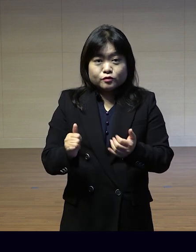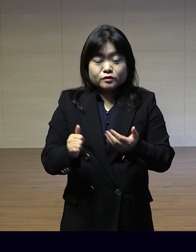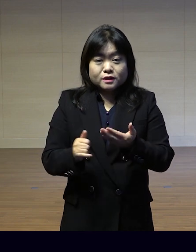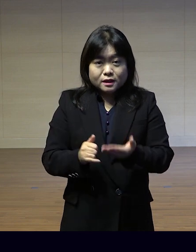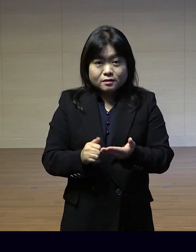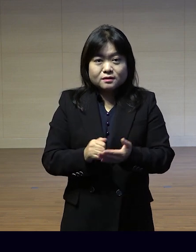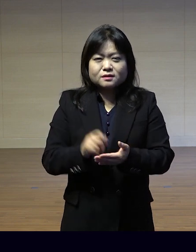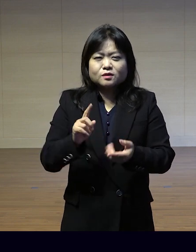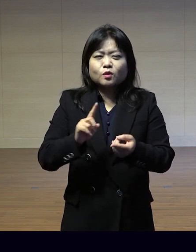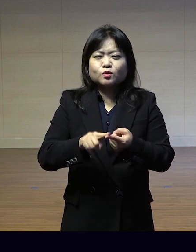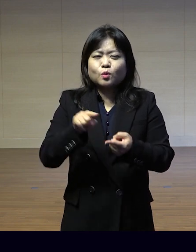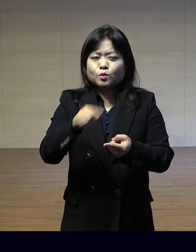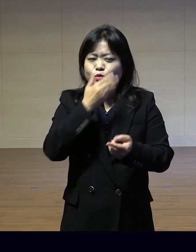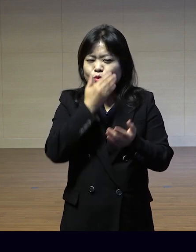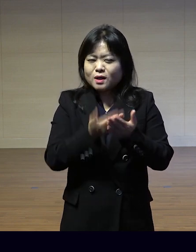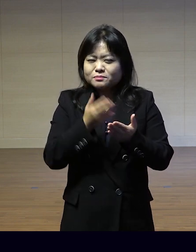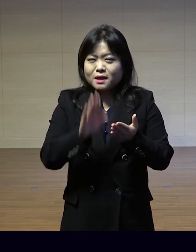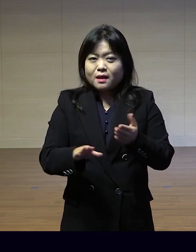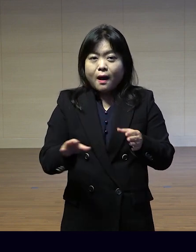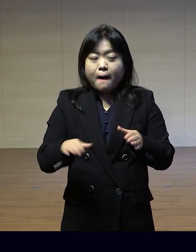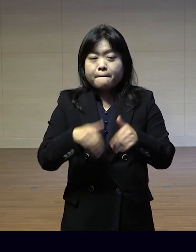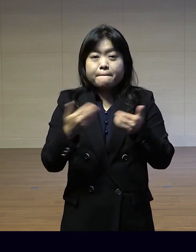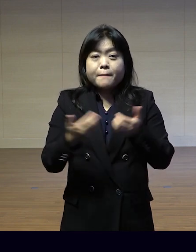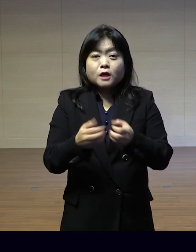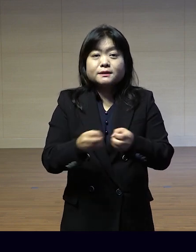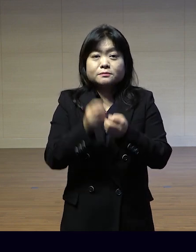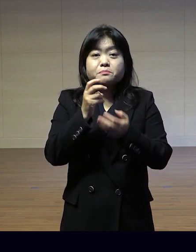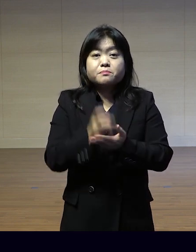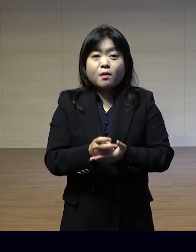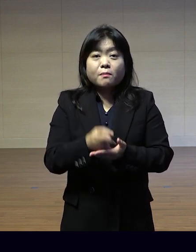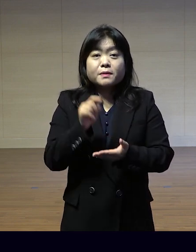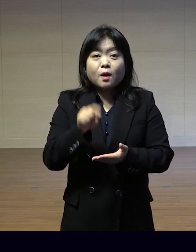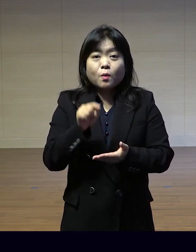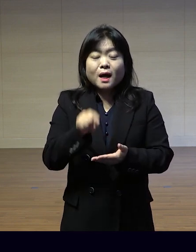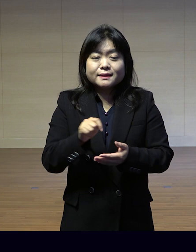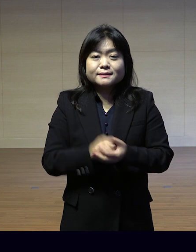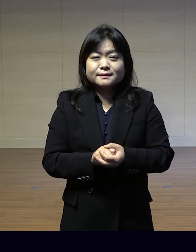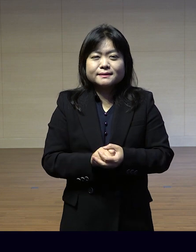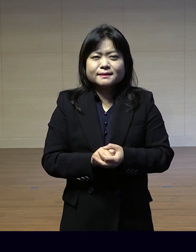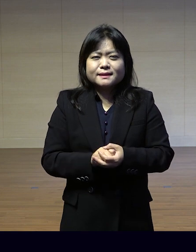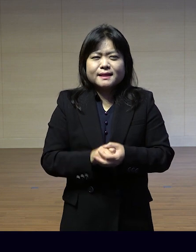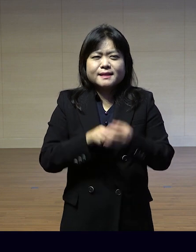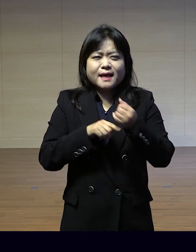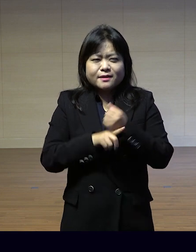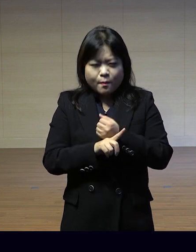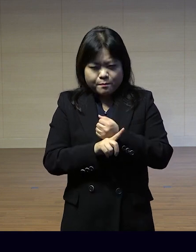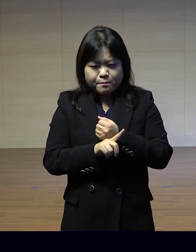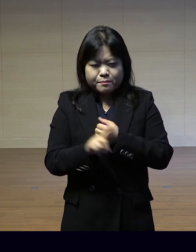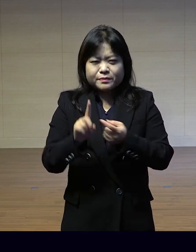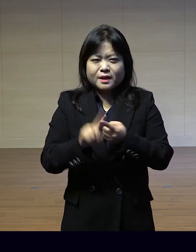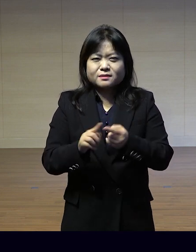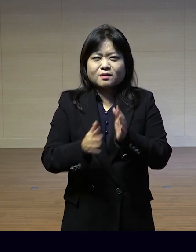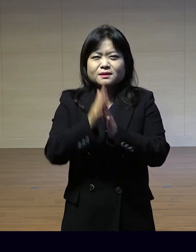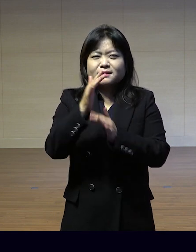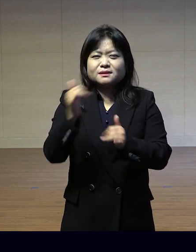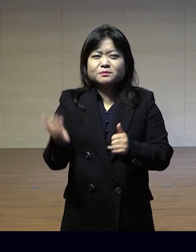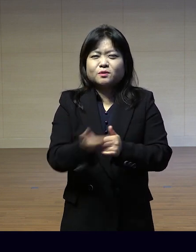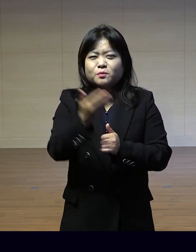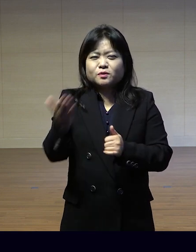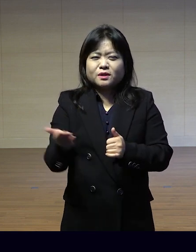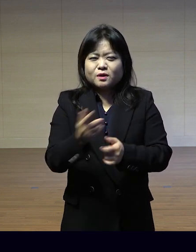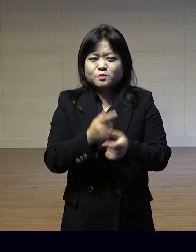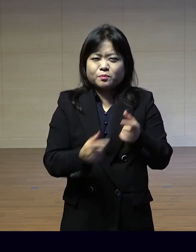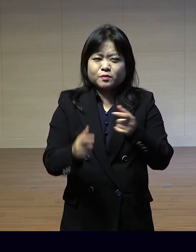뭐 그것도 중요하지만 이 변정법이라고 하는 이 개념을 우리 시민 여러분들한테 좀